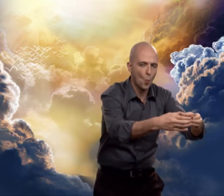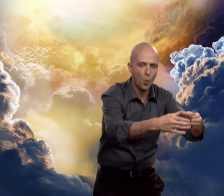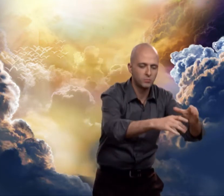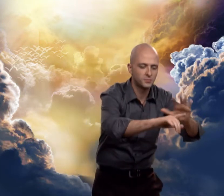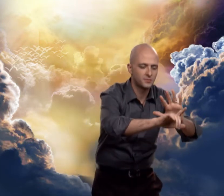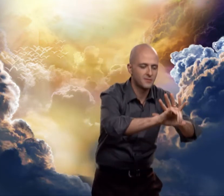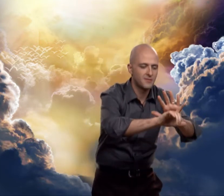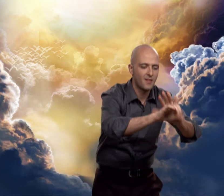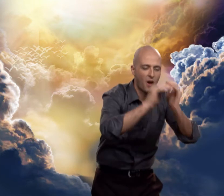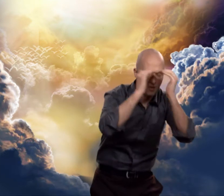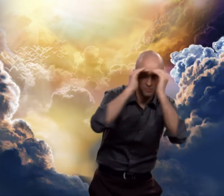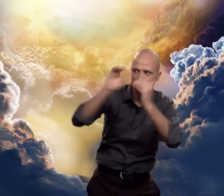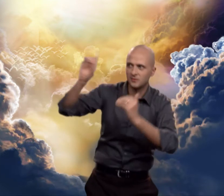O dia do Senhor.